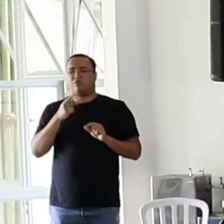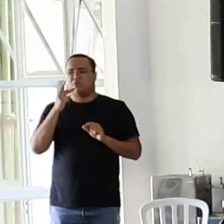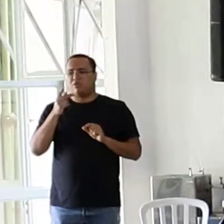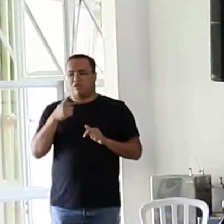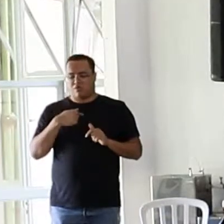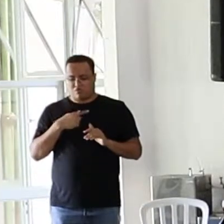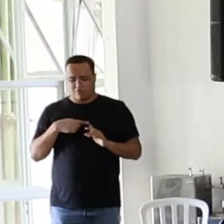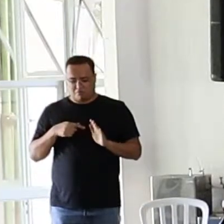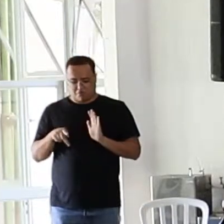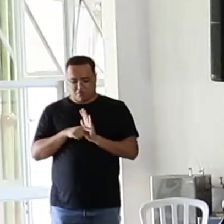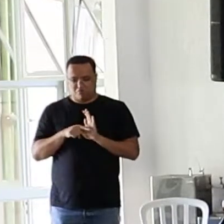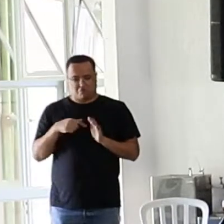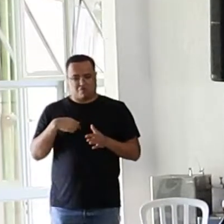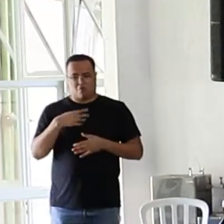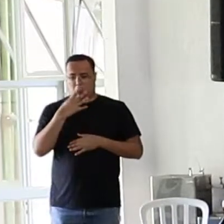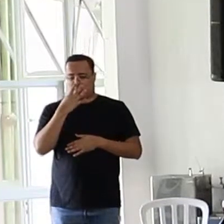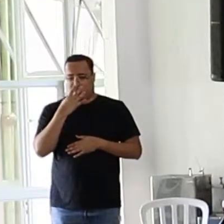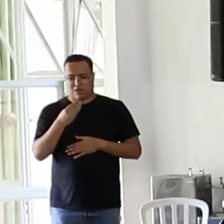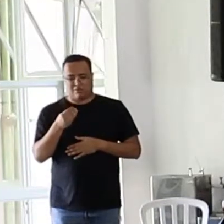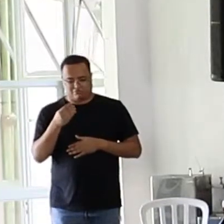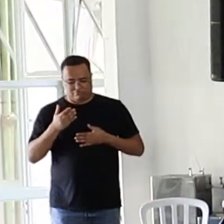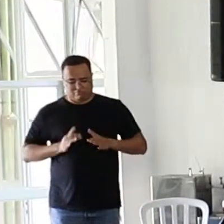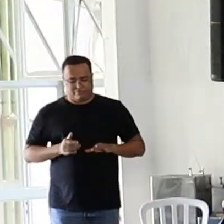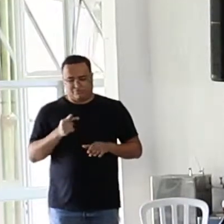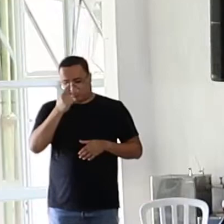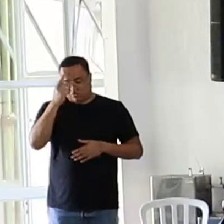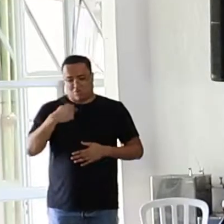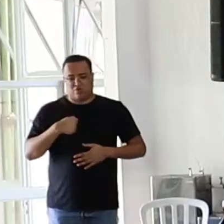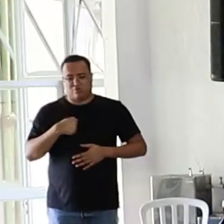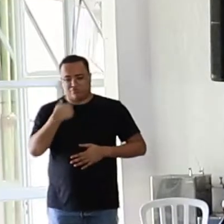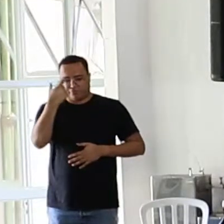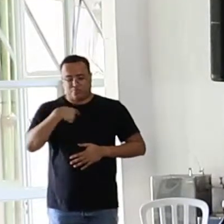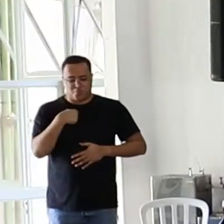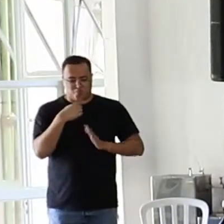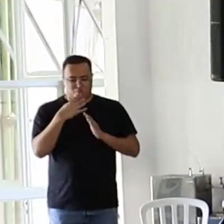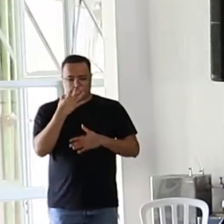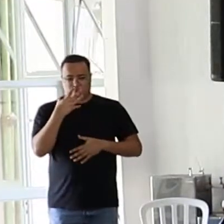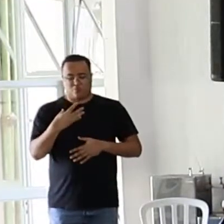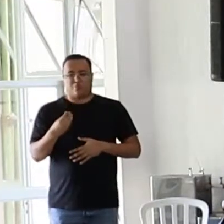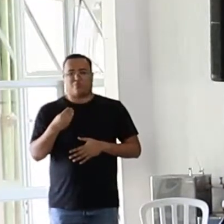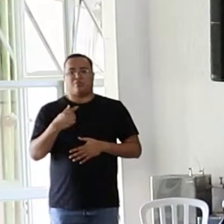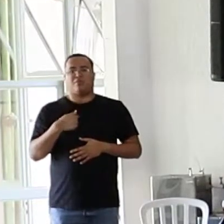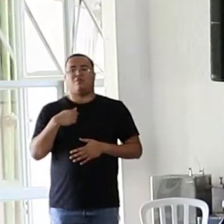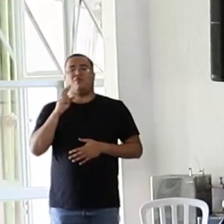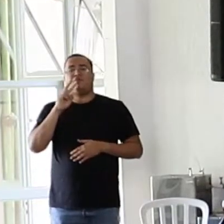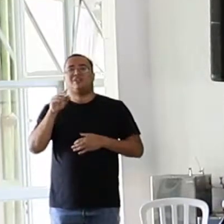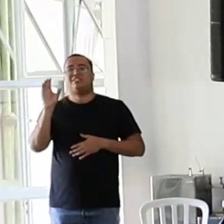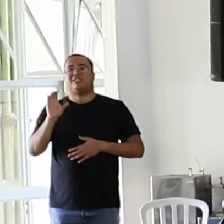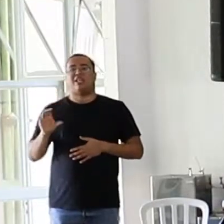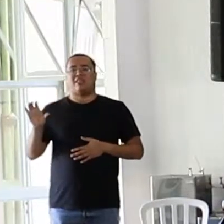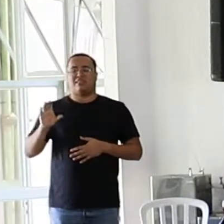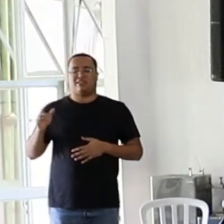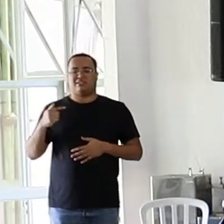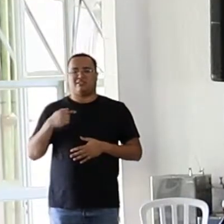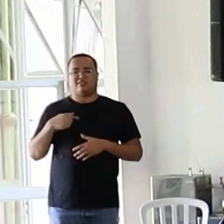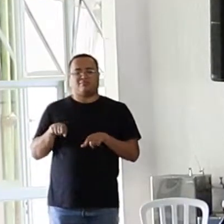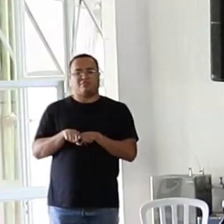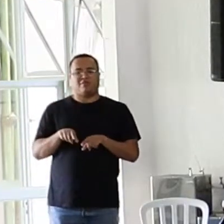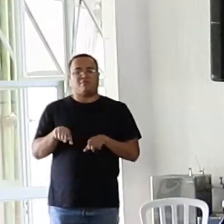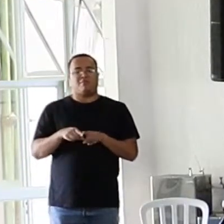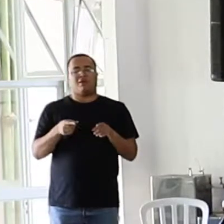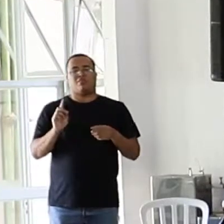reconhecendo como parte dela o guaraense era que fala eu sou igual a esse eu vejo se Ceilândia também eu sou sei lá dentes